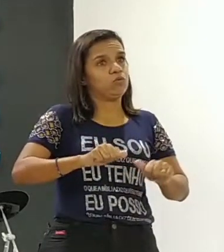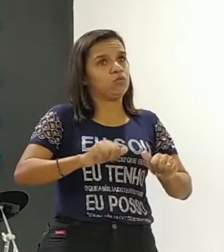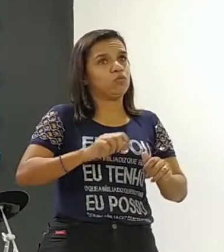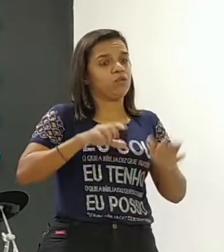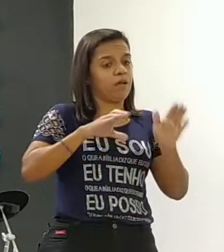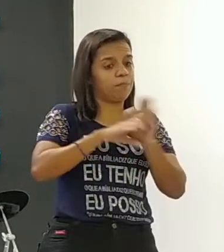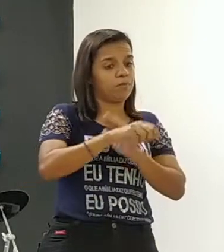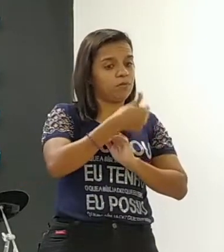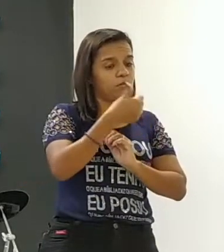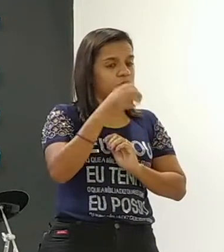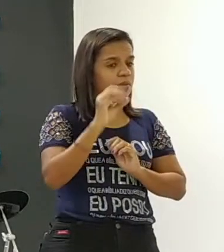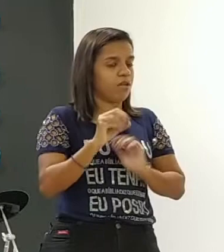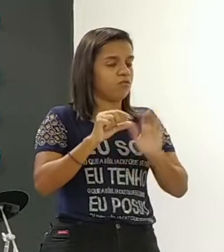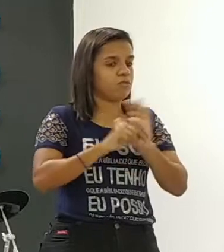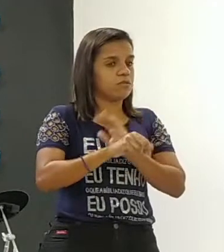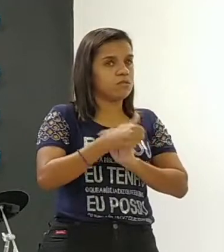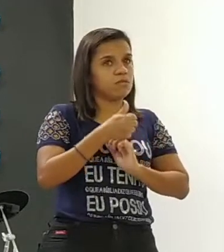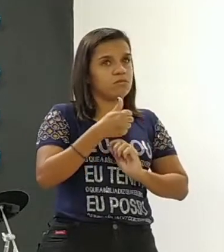se não me engano,